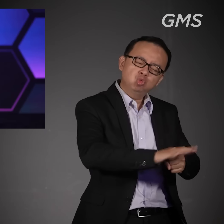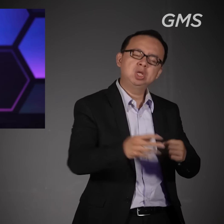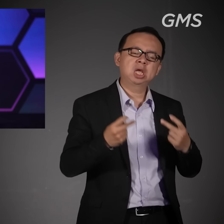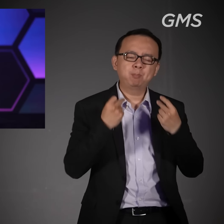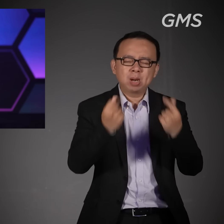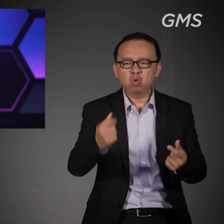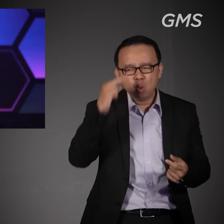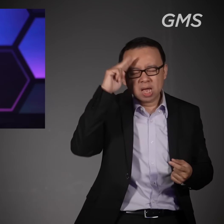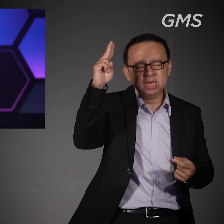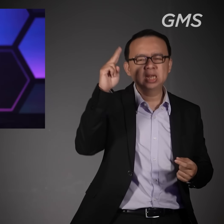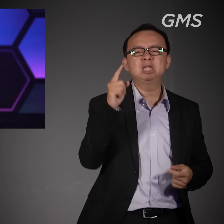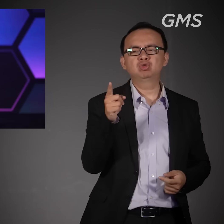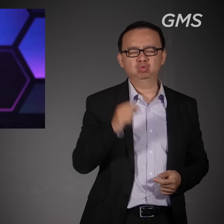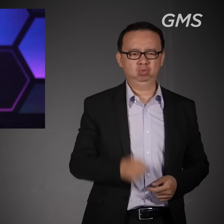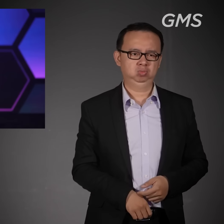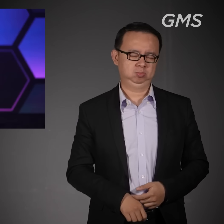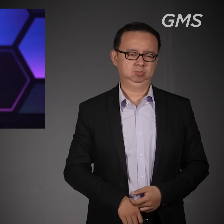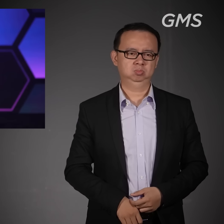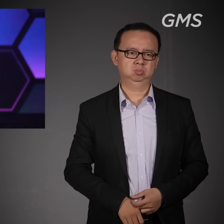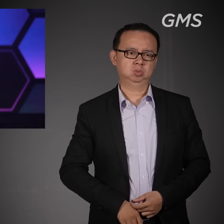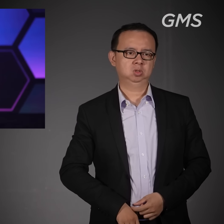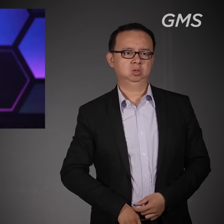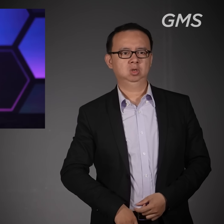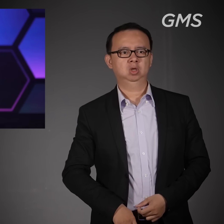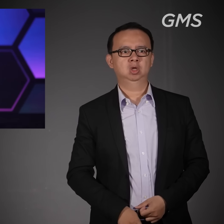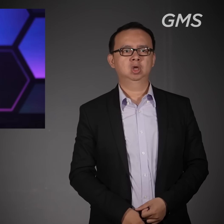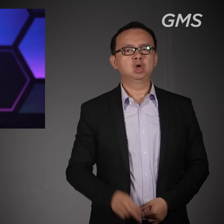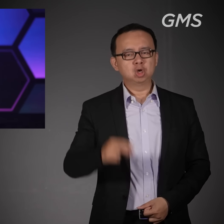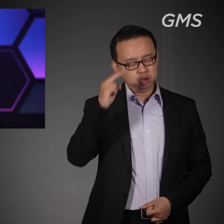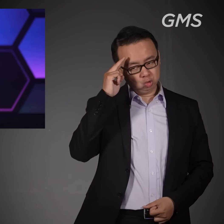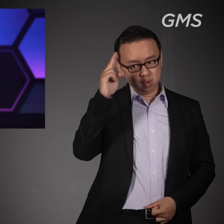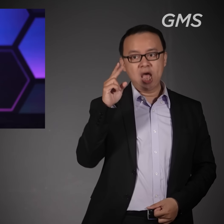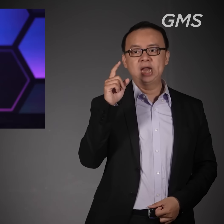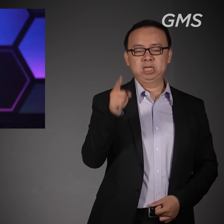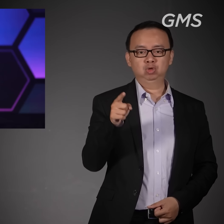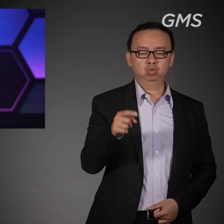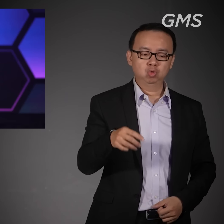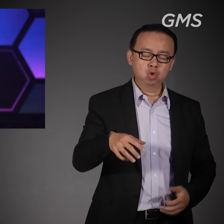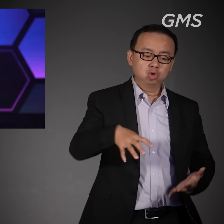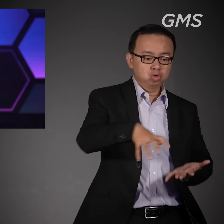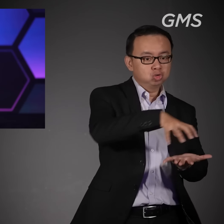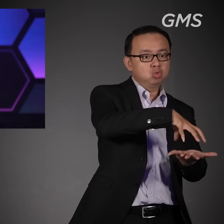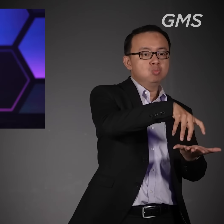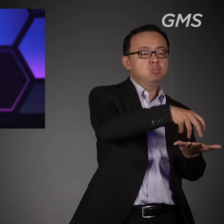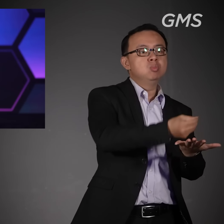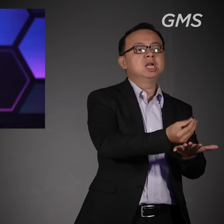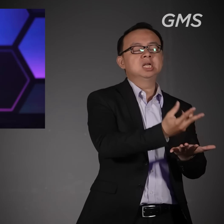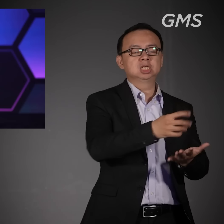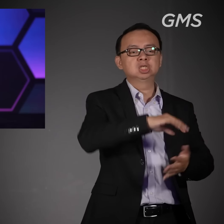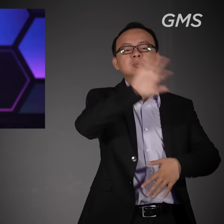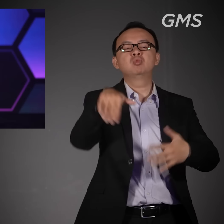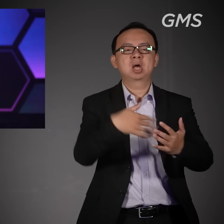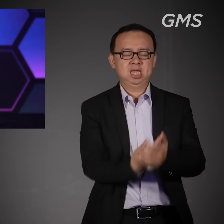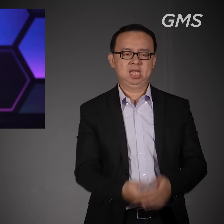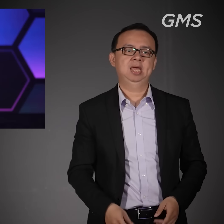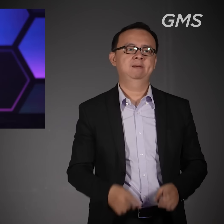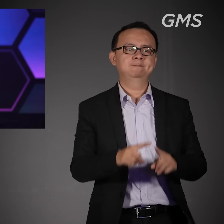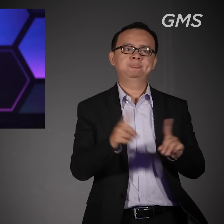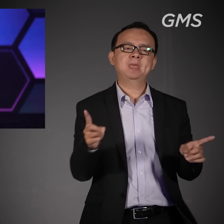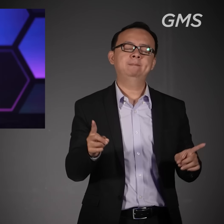Tuhan gak punya kebutuhan karena Tuhan itu adalah sumber segala sesuatu. Namun demikian ada waktunya Tuhan izinkan